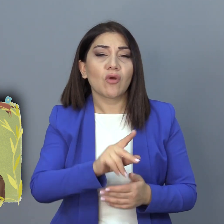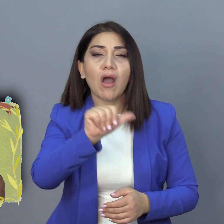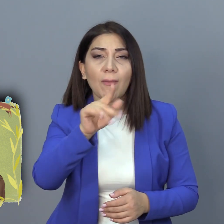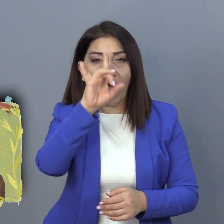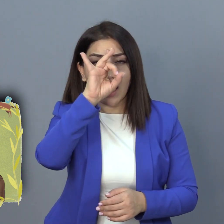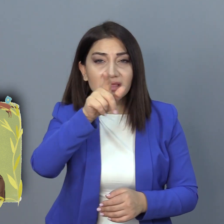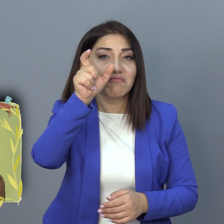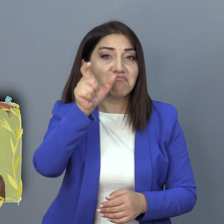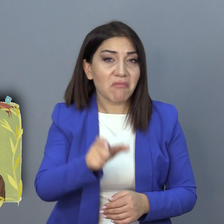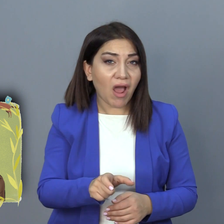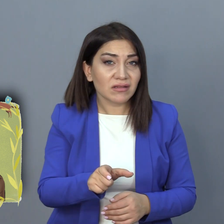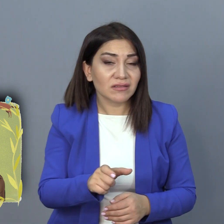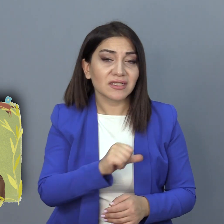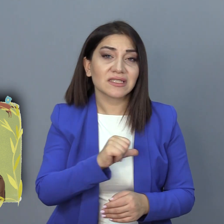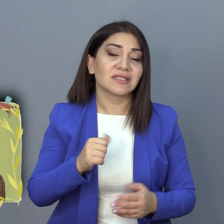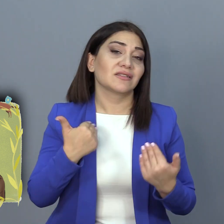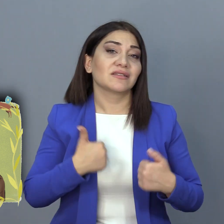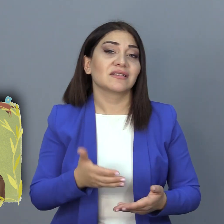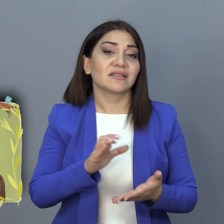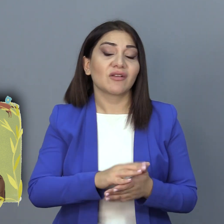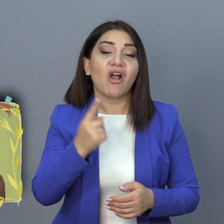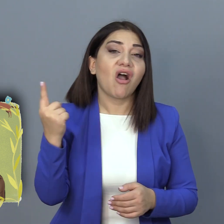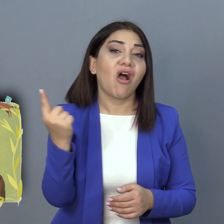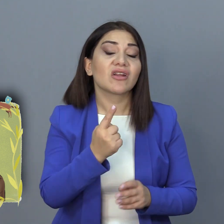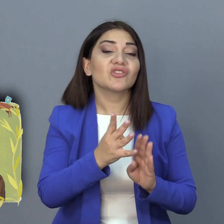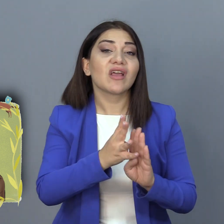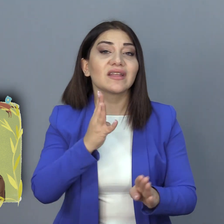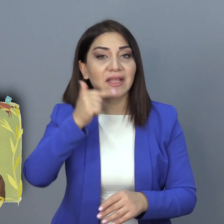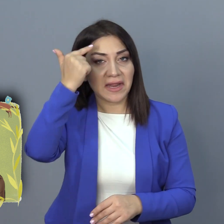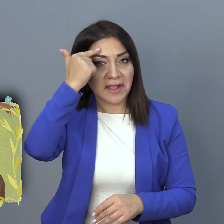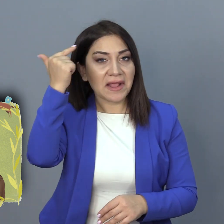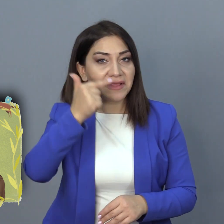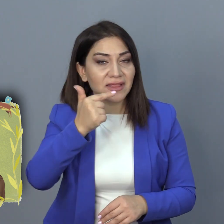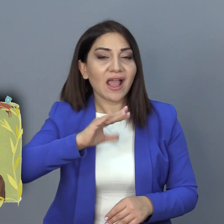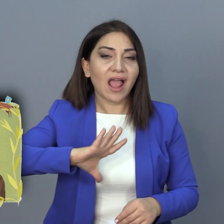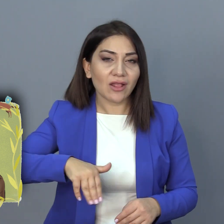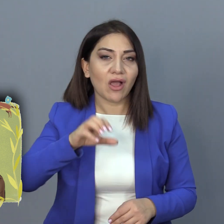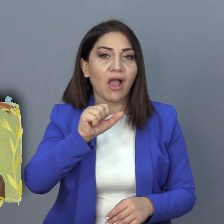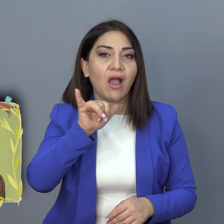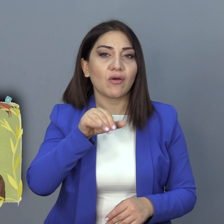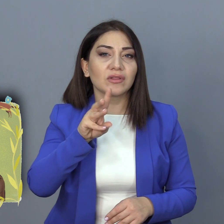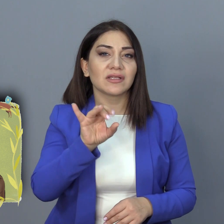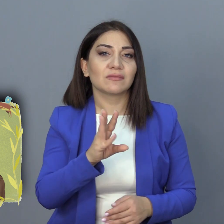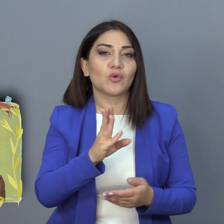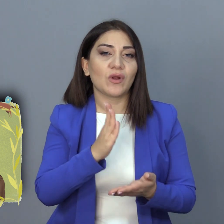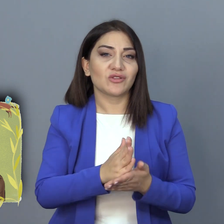ինչպես ինքն է ներկայանում, ես առաջին հերթին գիտնական եմ հետոնոր այուտիզմ ունեցող։ Գրանդինը